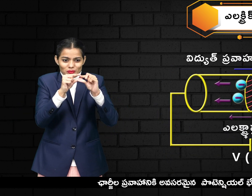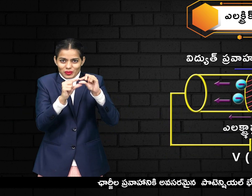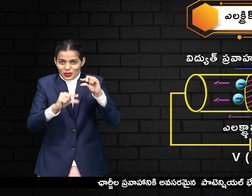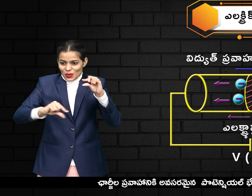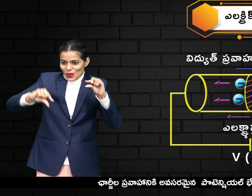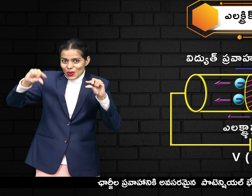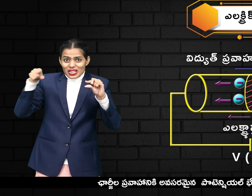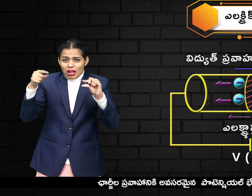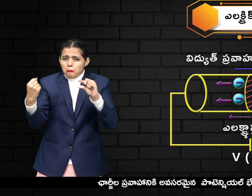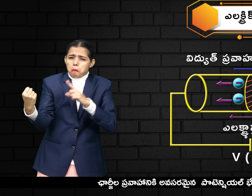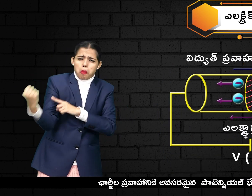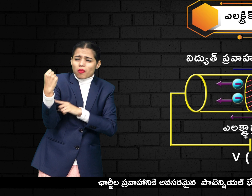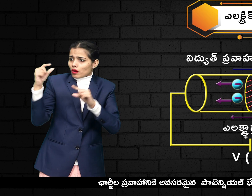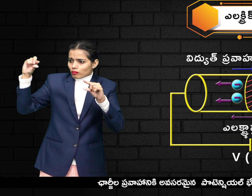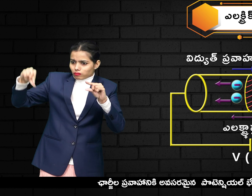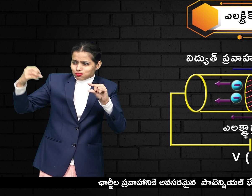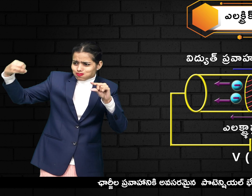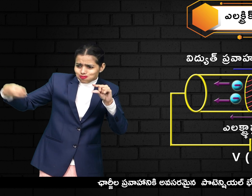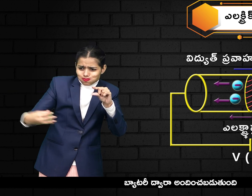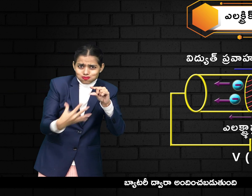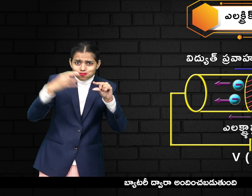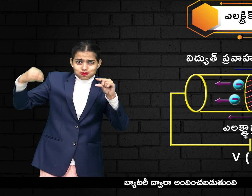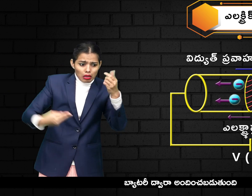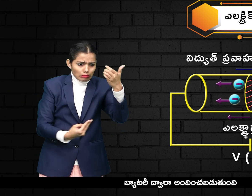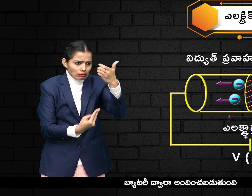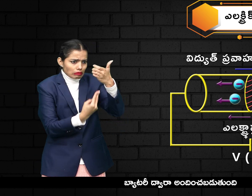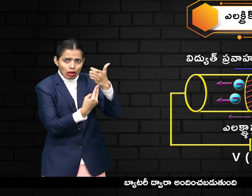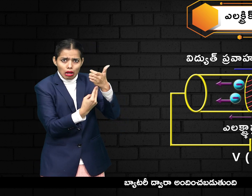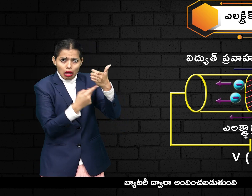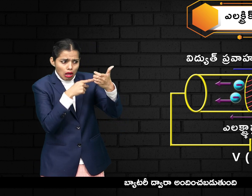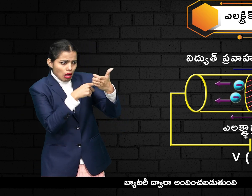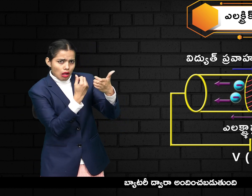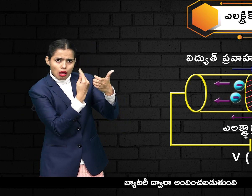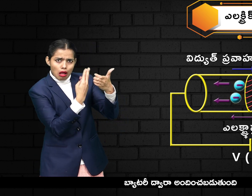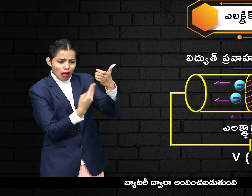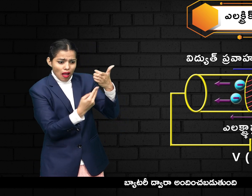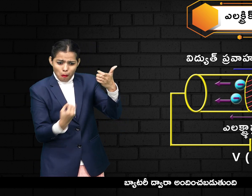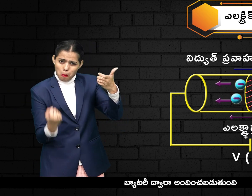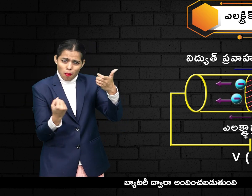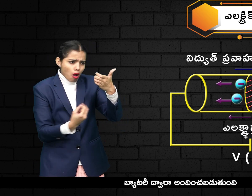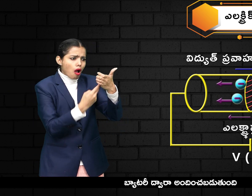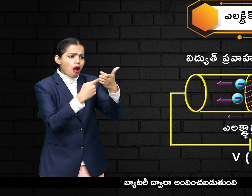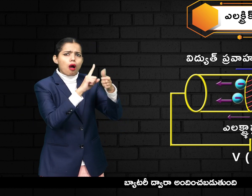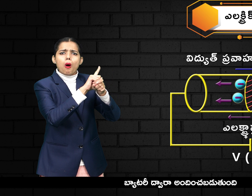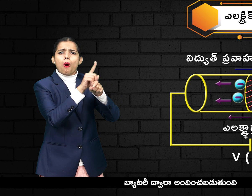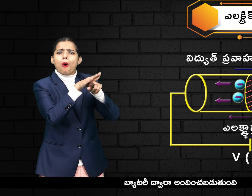ఛార్జీల ప్రవాహానికి అవసరమైన పొటెన్షియల్ భేదం బ్యాటరీ ద్వారా అందించబడుతుంది.